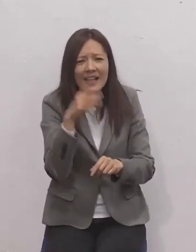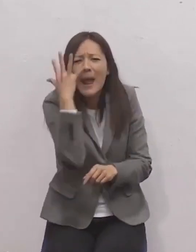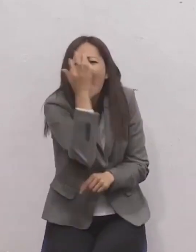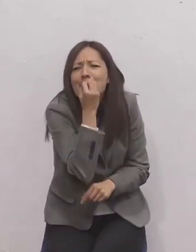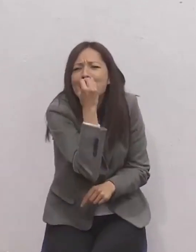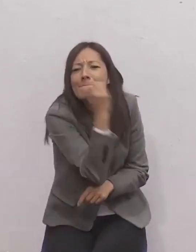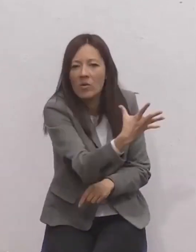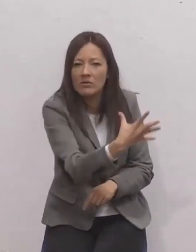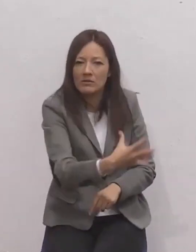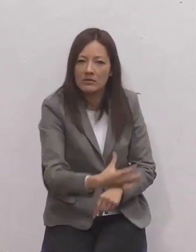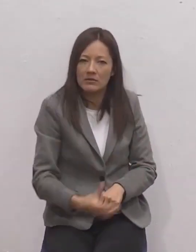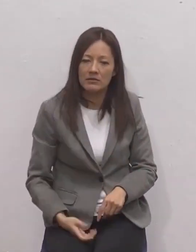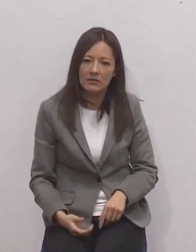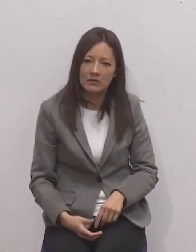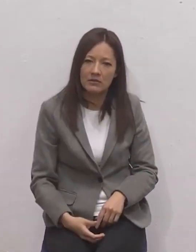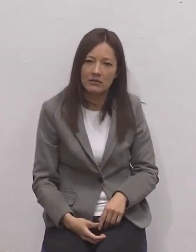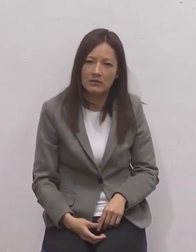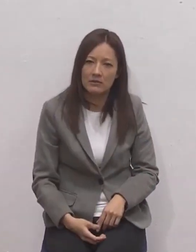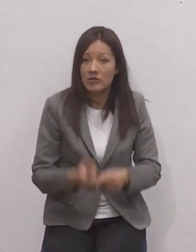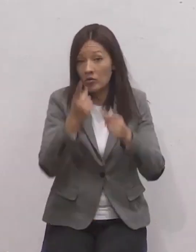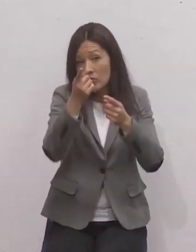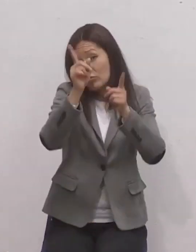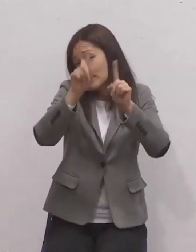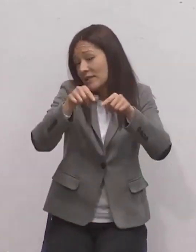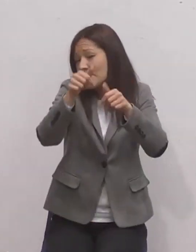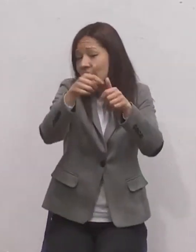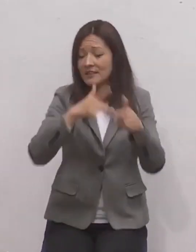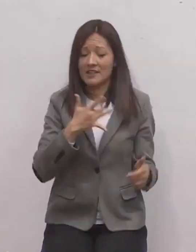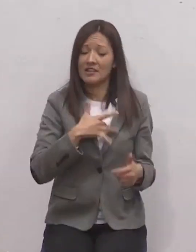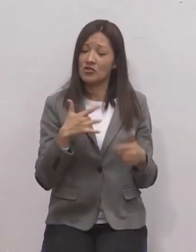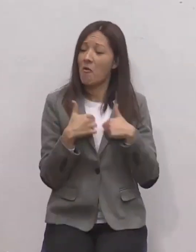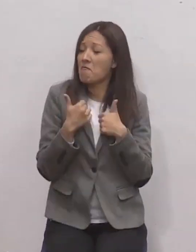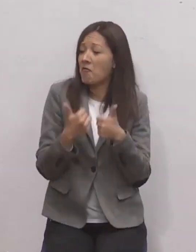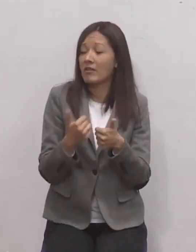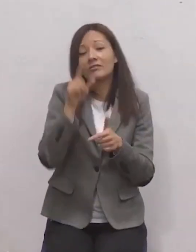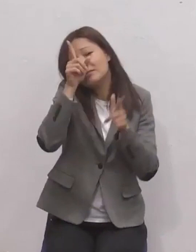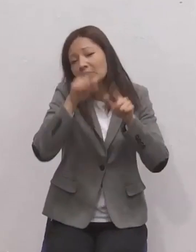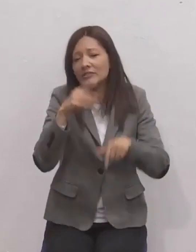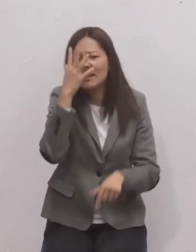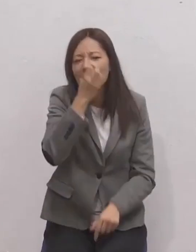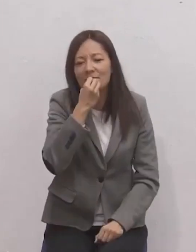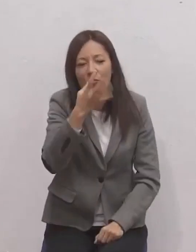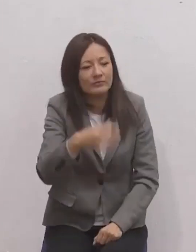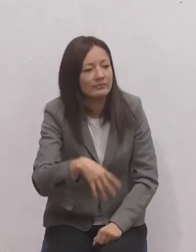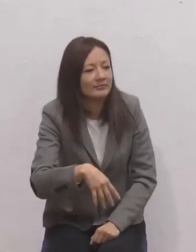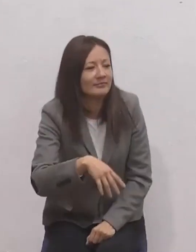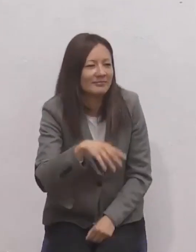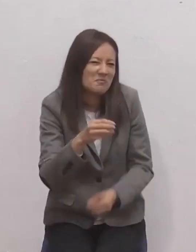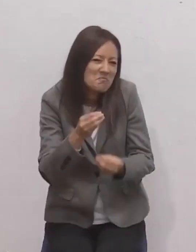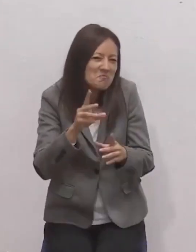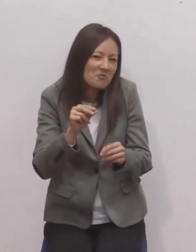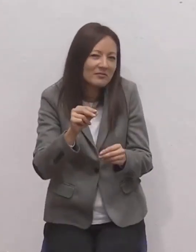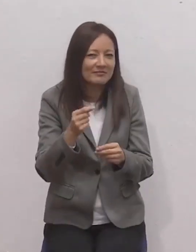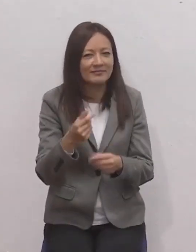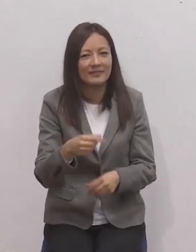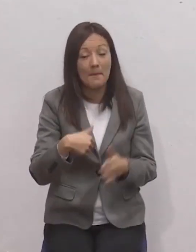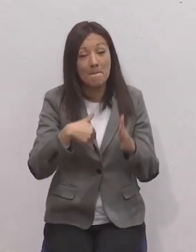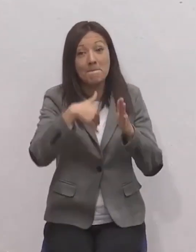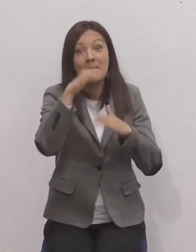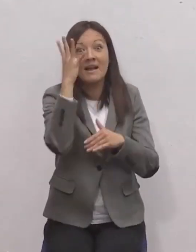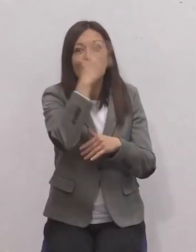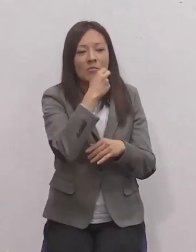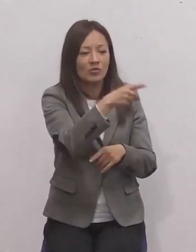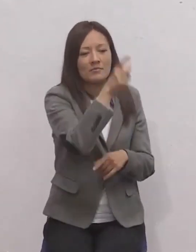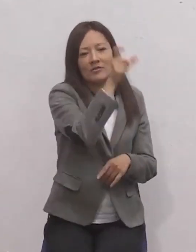precioso. También usted que es bueno, pues también es precioso, sí, pero no tanto. Es más el malvado,